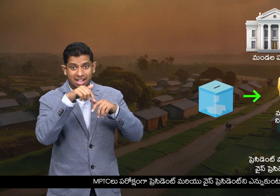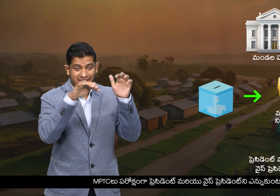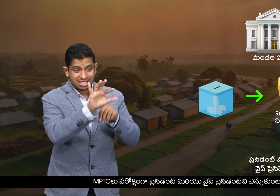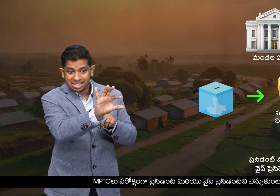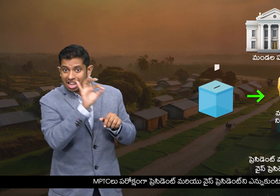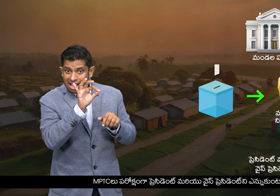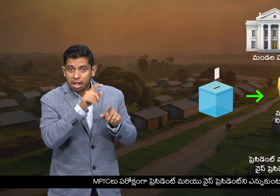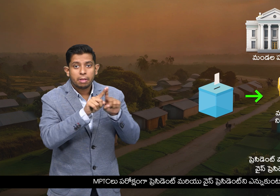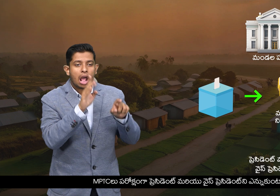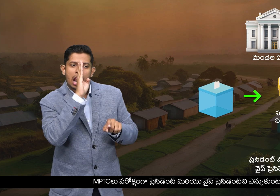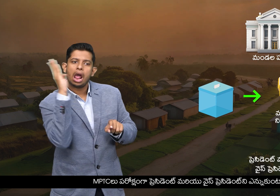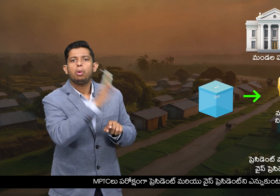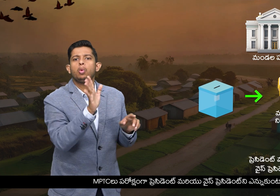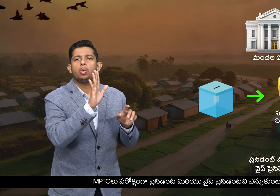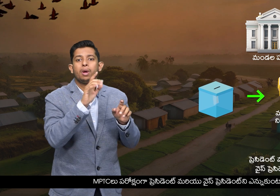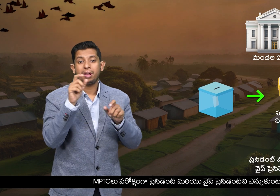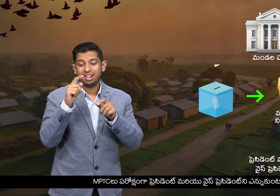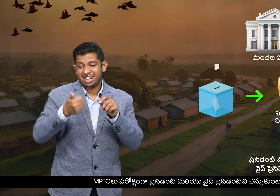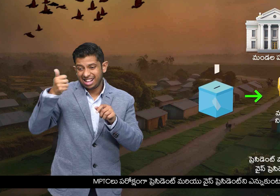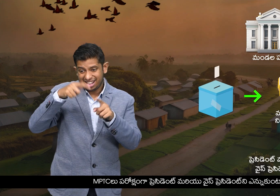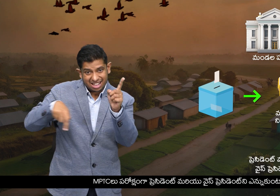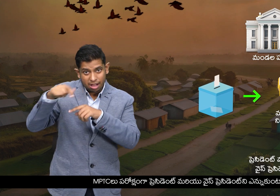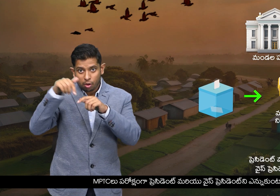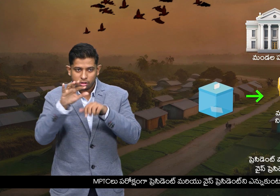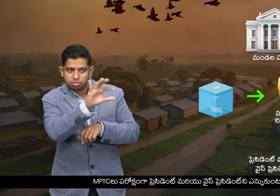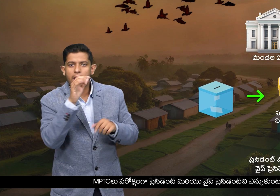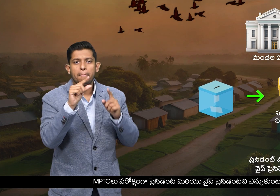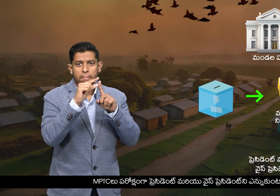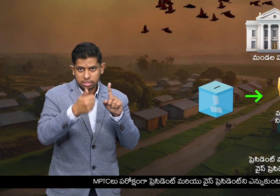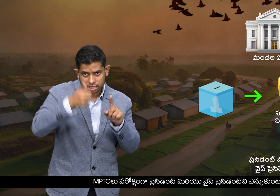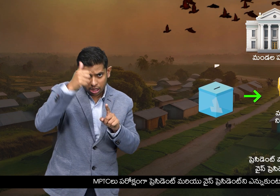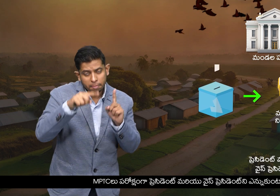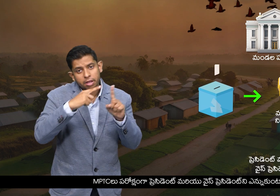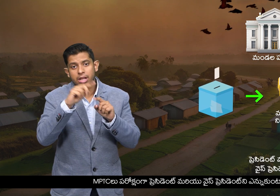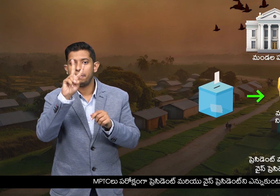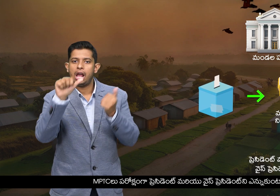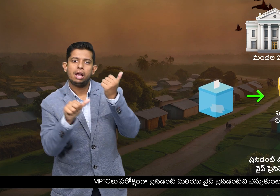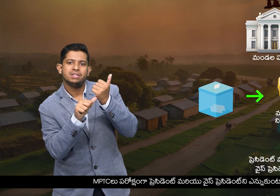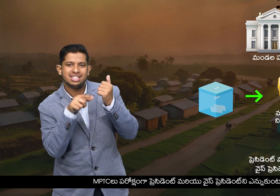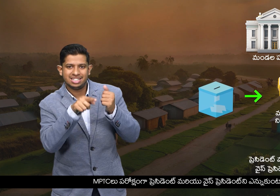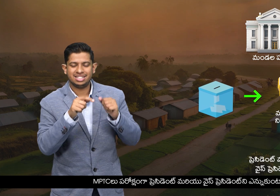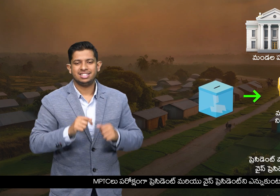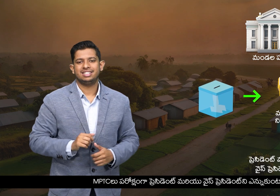ఎంపీటీసీలు పరోక్షంగా ప్రెసిడెంట్ మరియు వైస్ ప్రెసిడెంట్ని ఎన్నుకుంటారు.